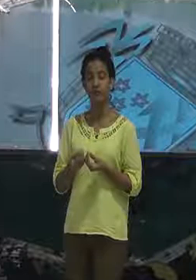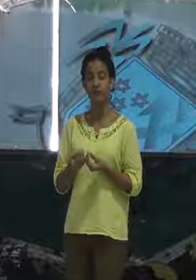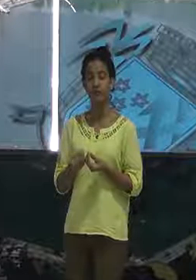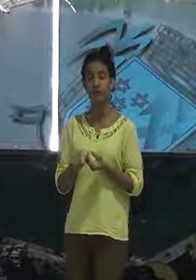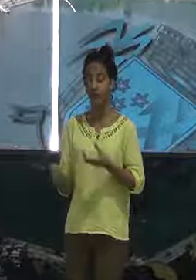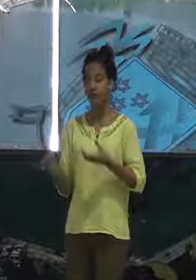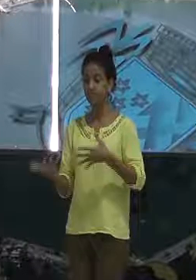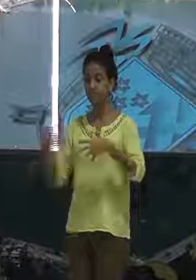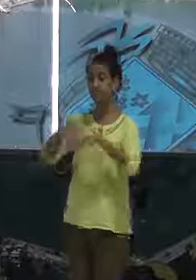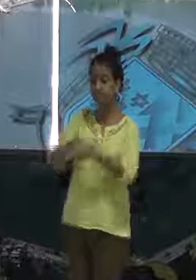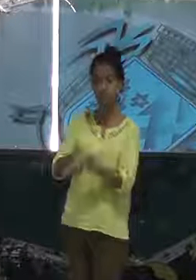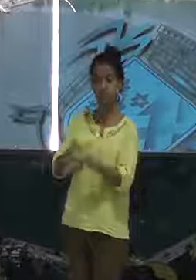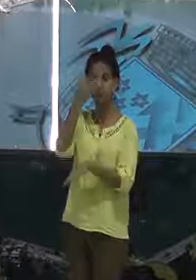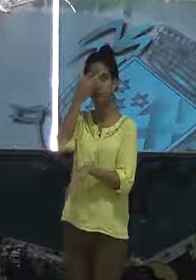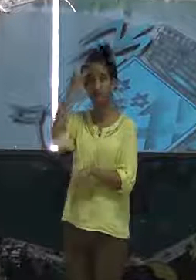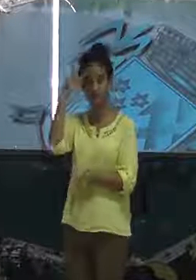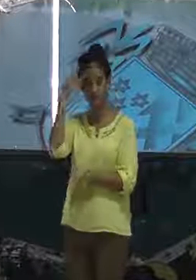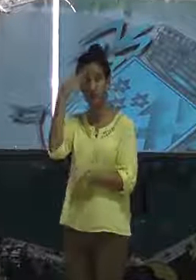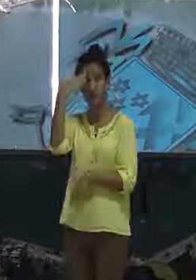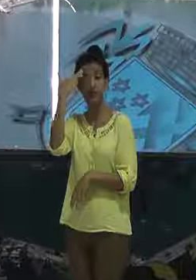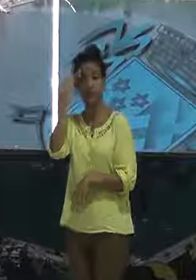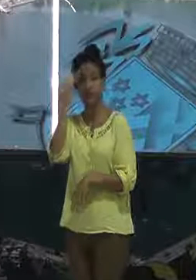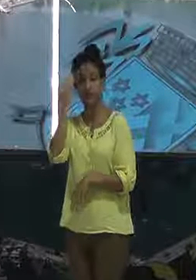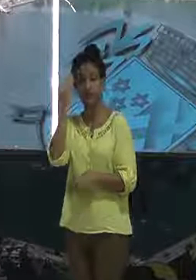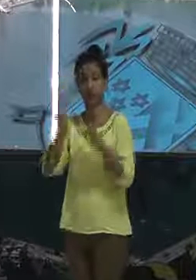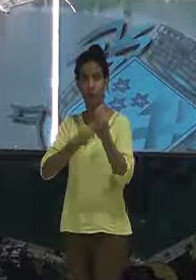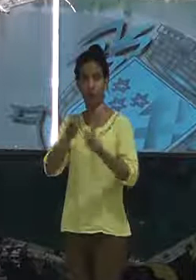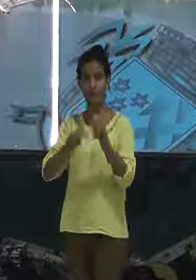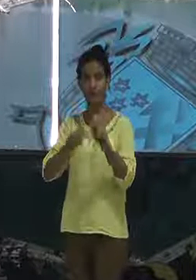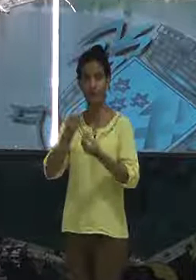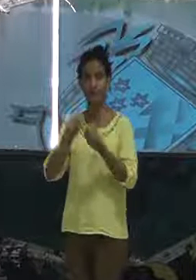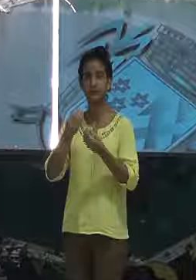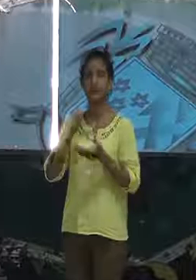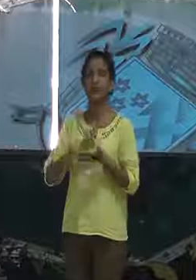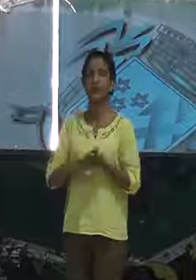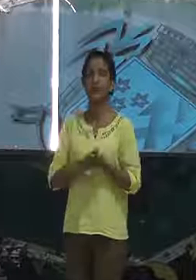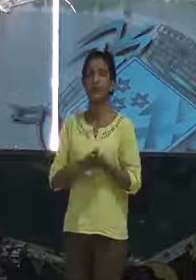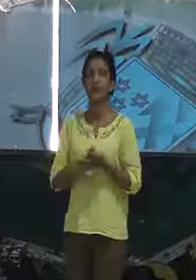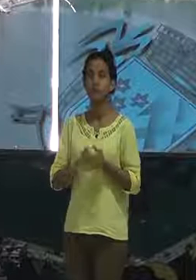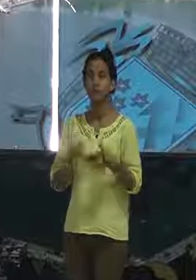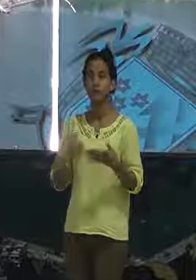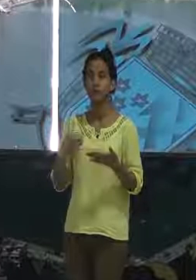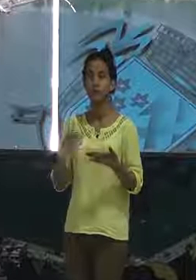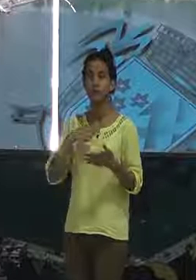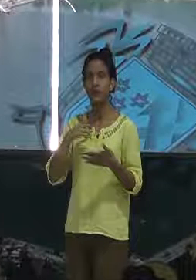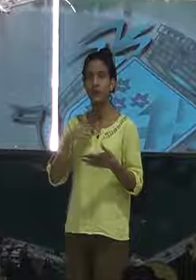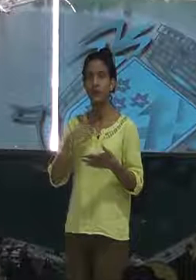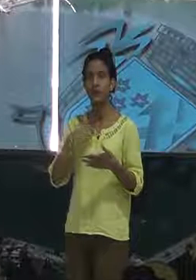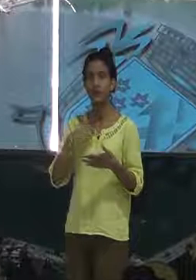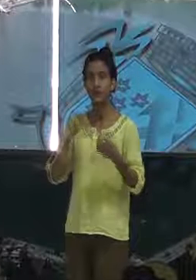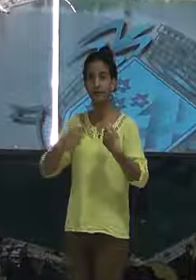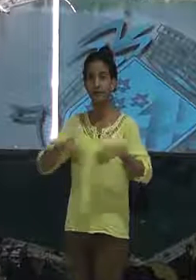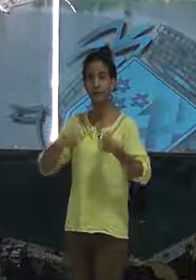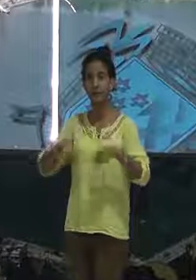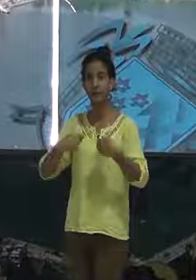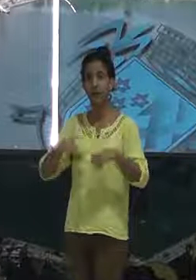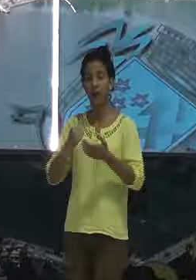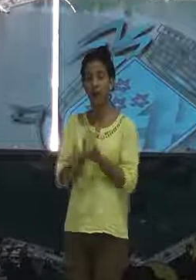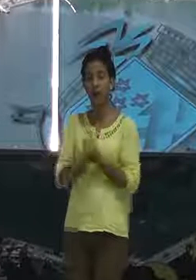e as autoridades nesse importante levantamento dos dados. Pela dimensão da tarefa a ser realizada, é muito importante contar com